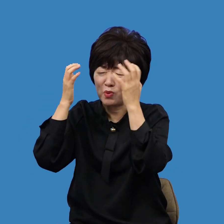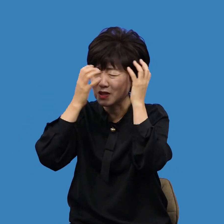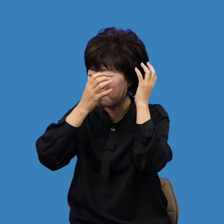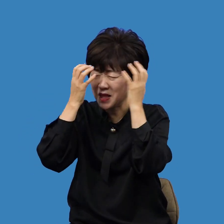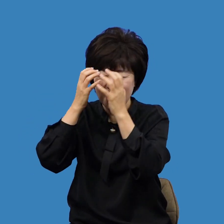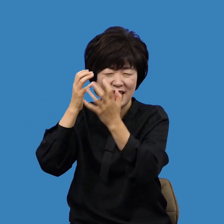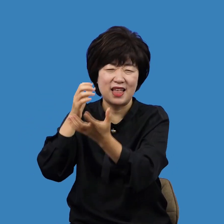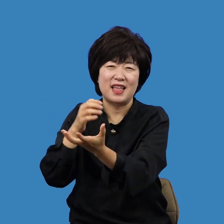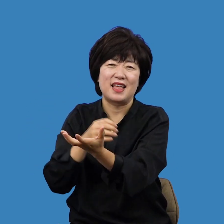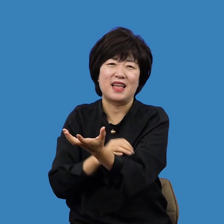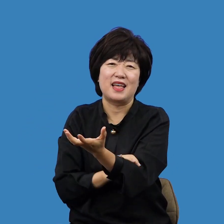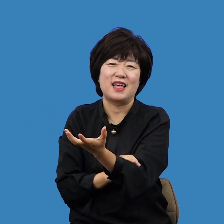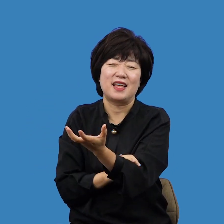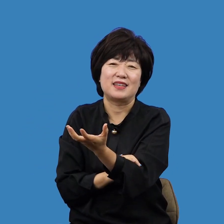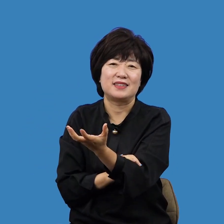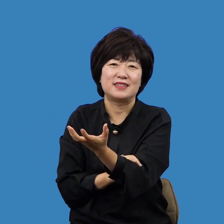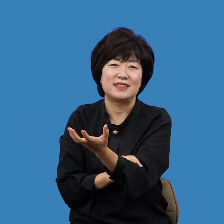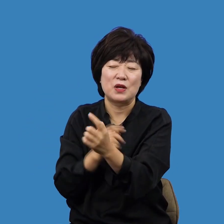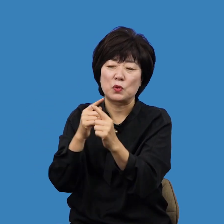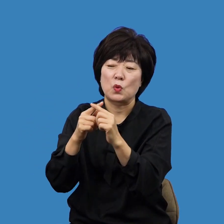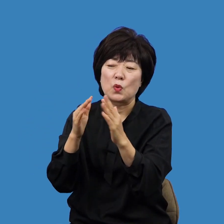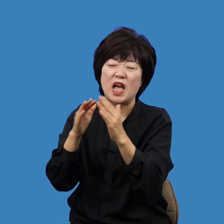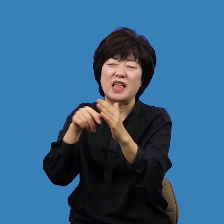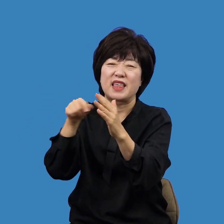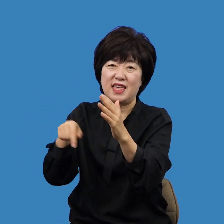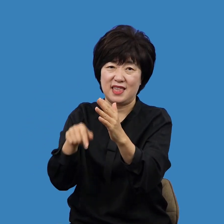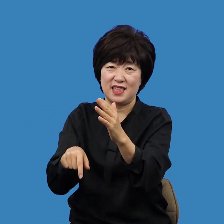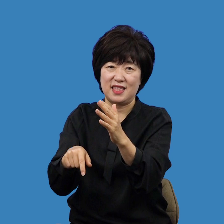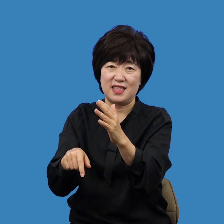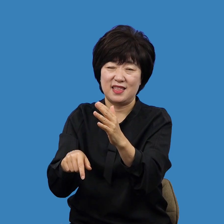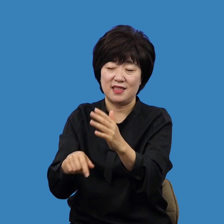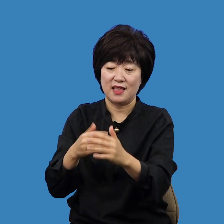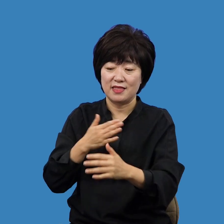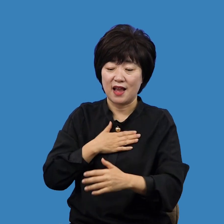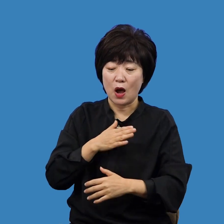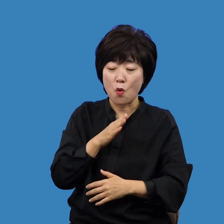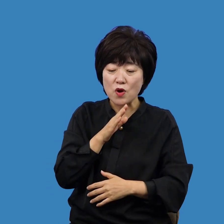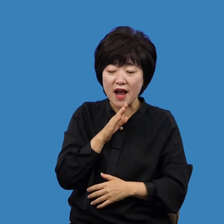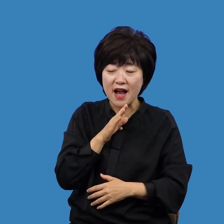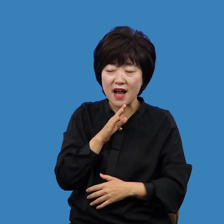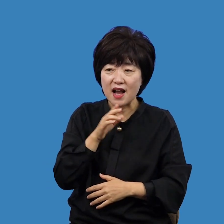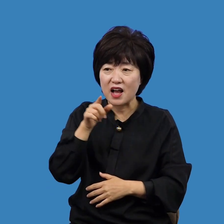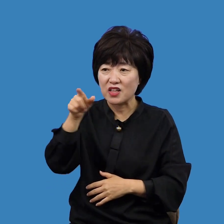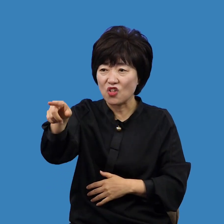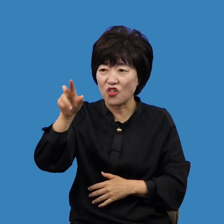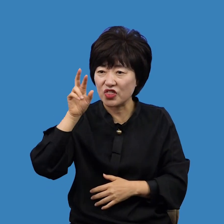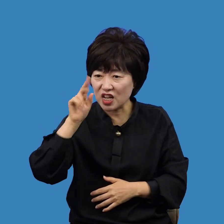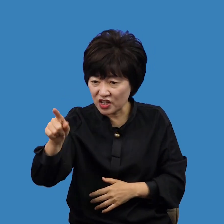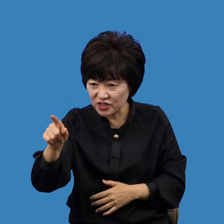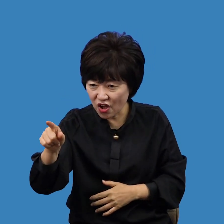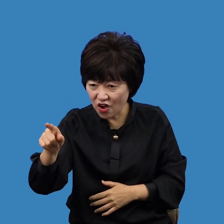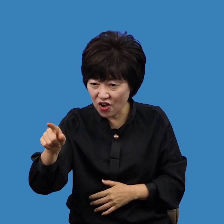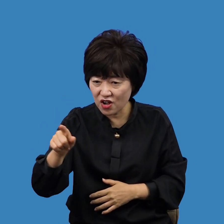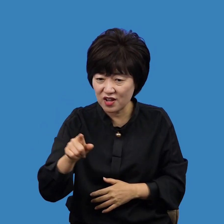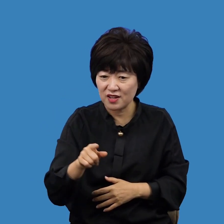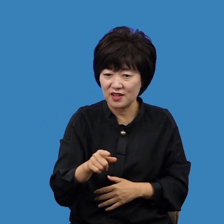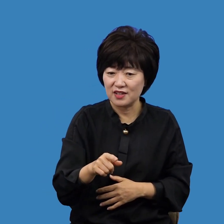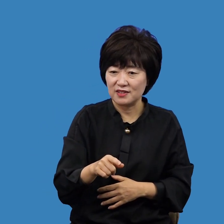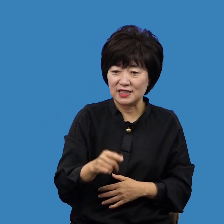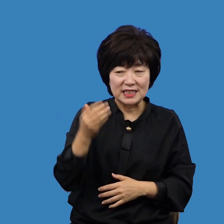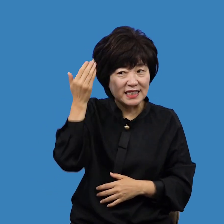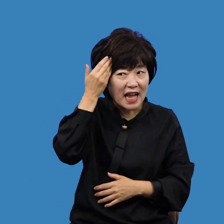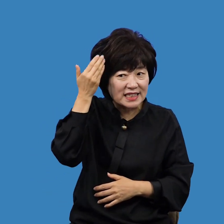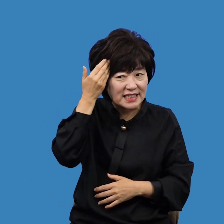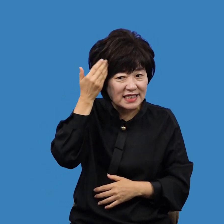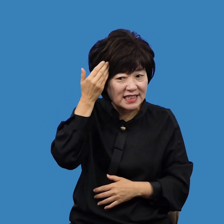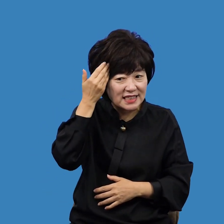그래서 내가 옳고 네가 틀렸다고 하는 것을 단순히 어떤 세상의 룰만 가지고 설명하는 것이